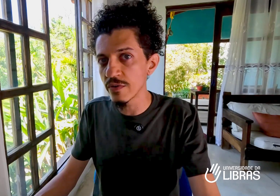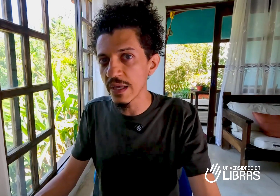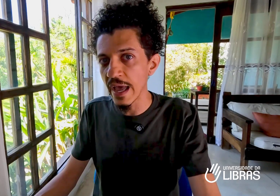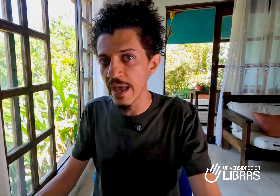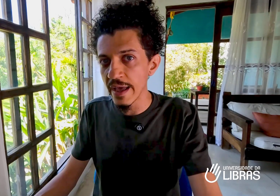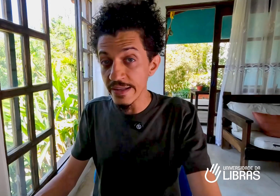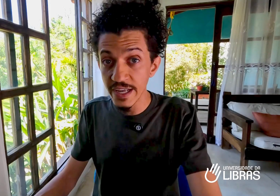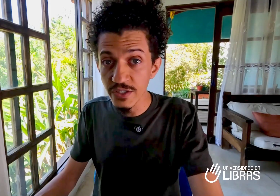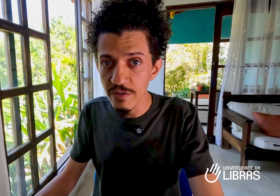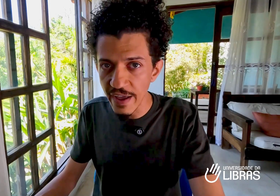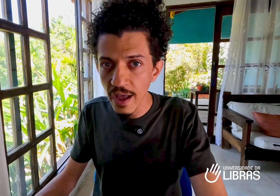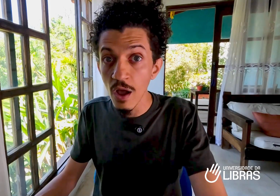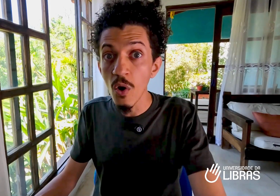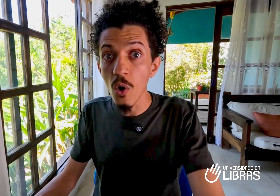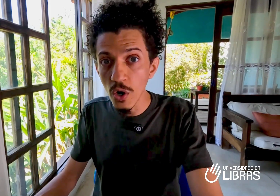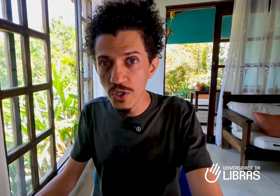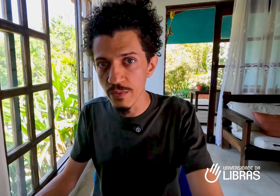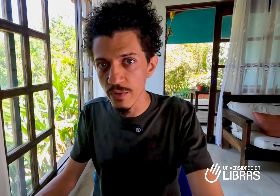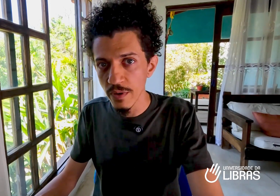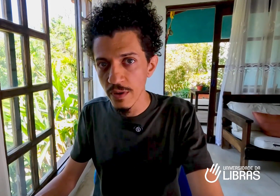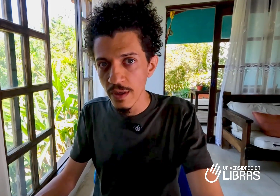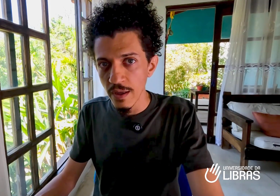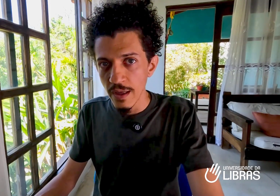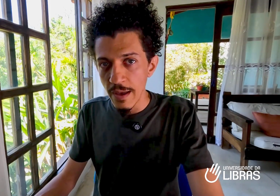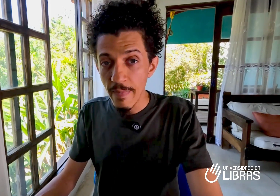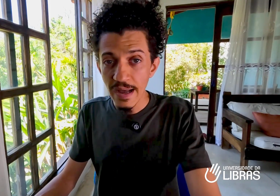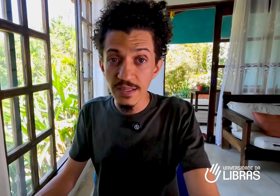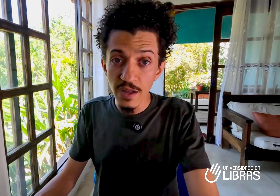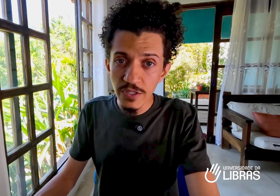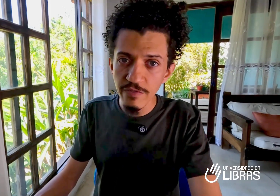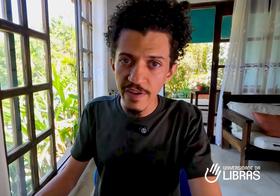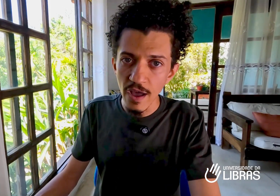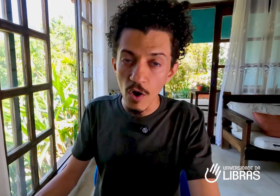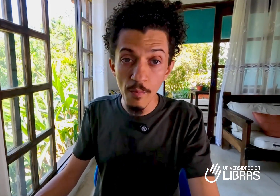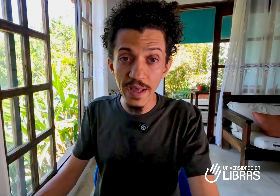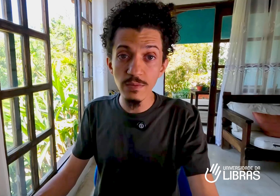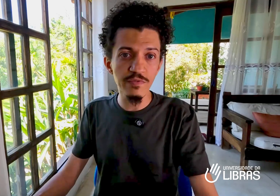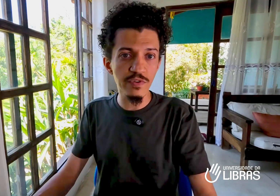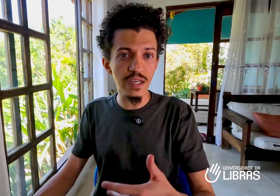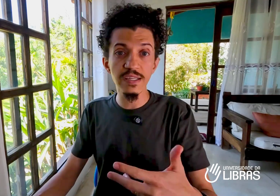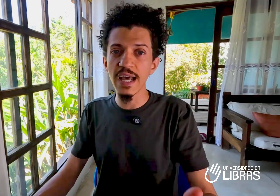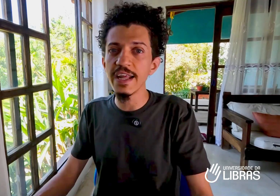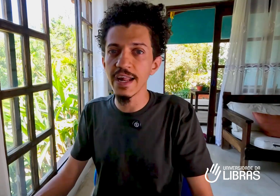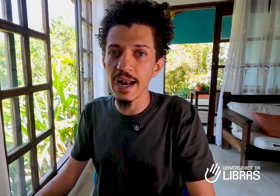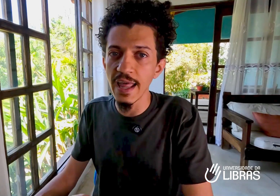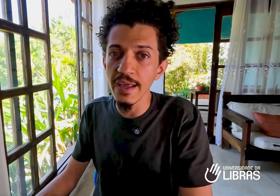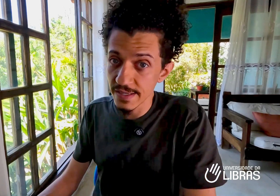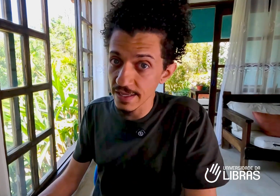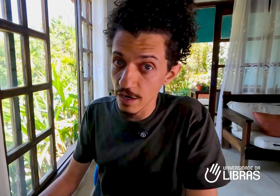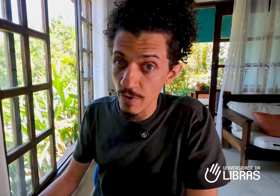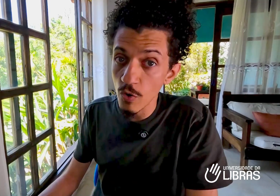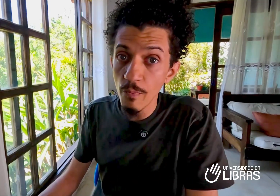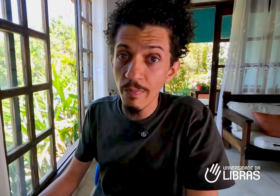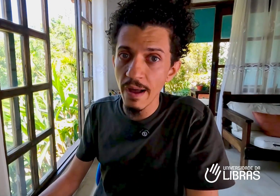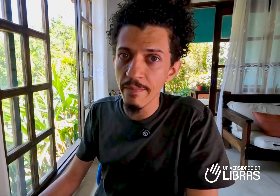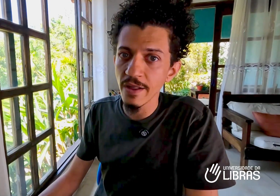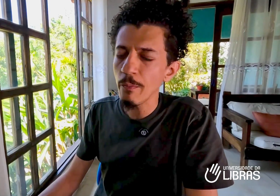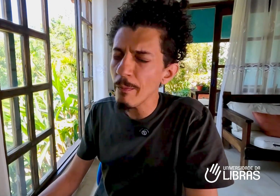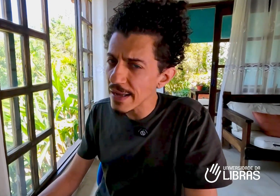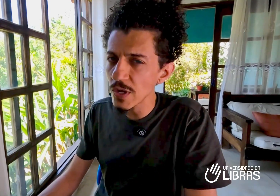quer. Se estiver, ótimo. Mas se não estiver, ou mesmo se você quiser ir além, quiser ter o meu acompanhamento passo a